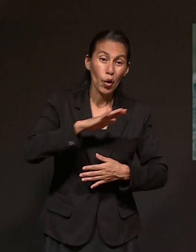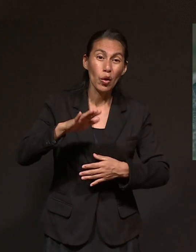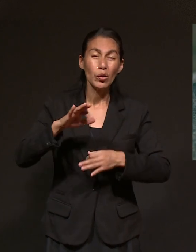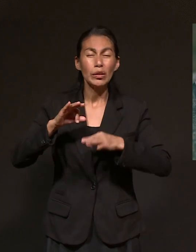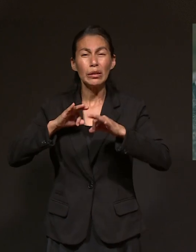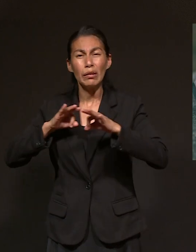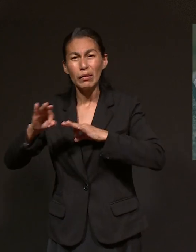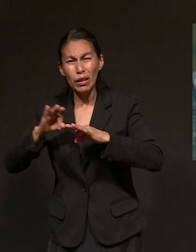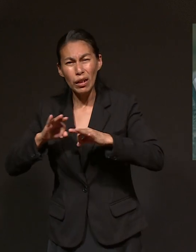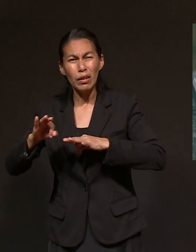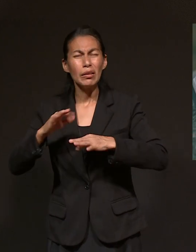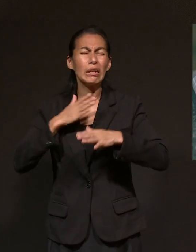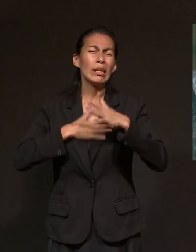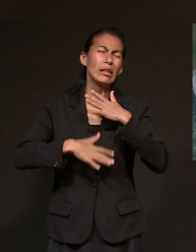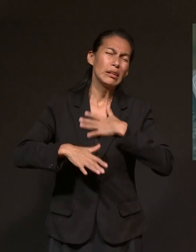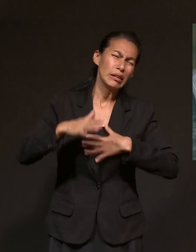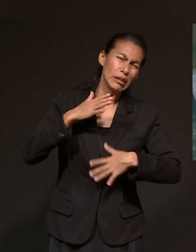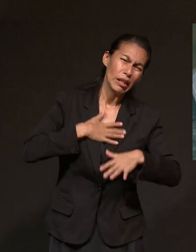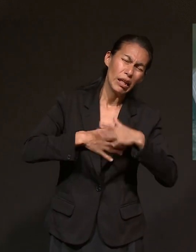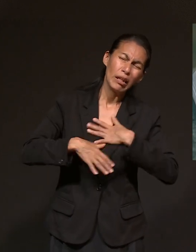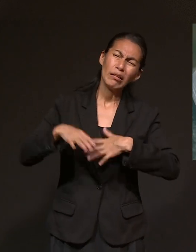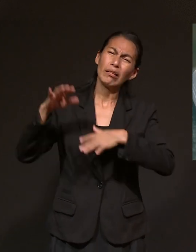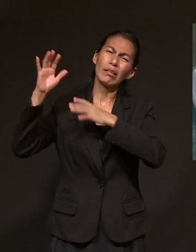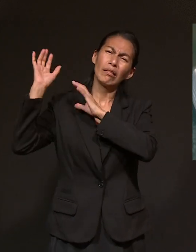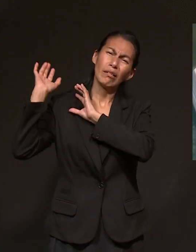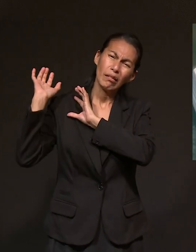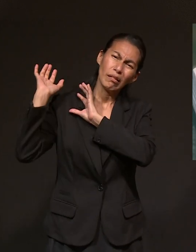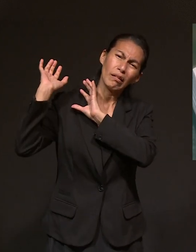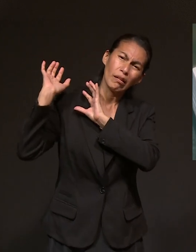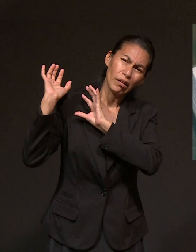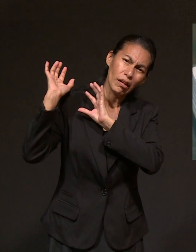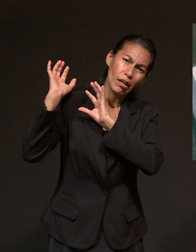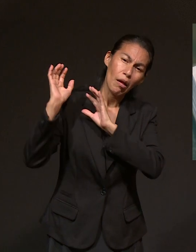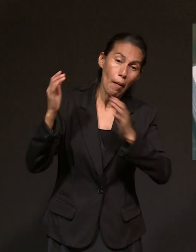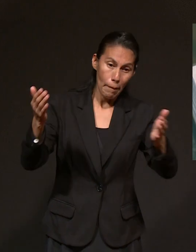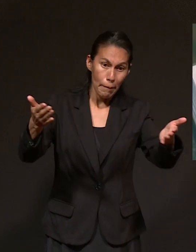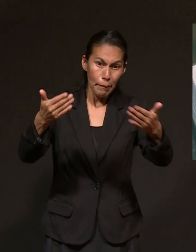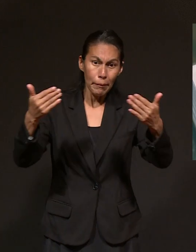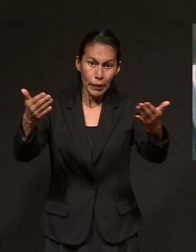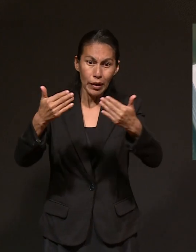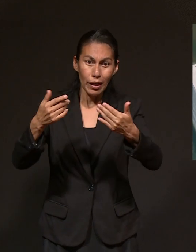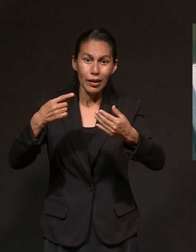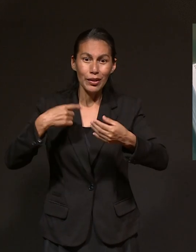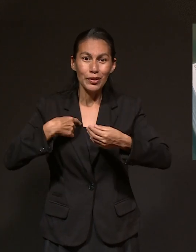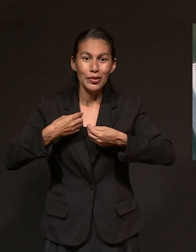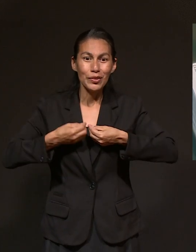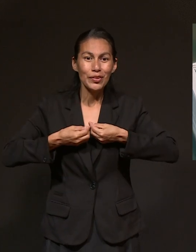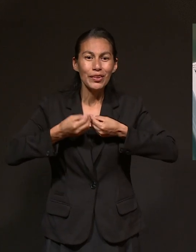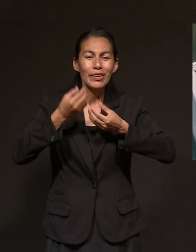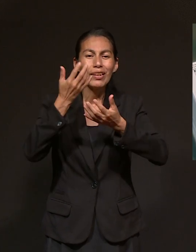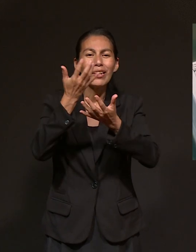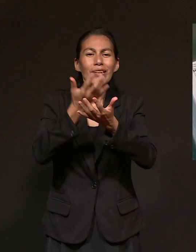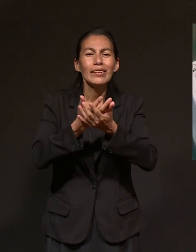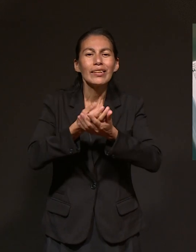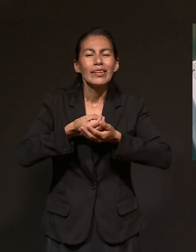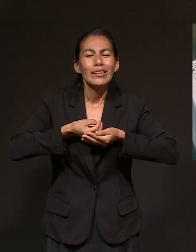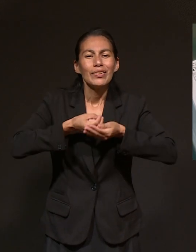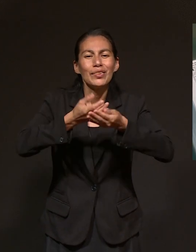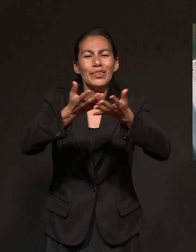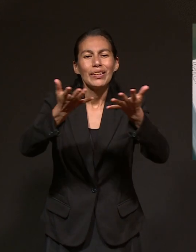Venid a mí Todos los que estáis Trabajados Y cargados Y yo os haré descansar